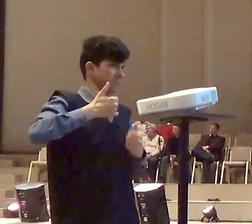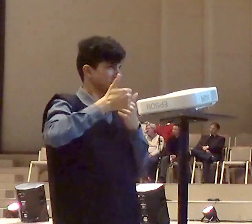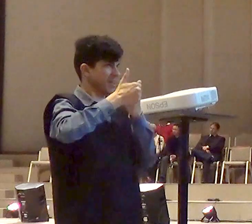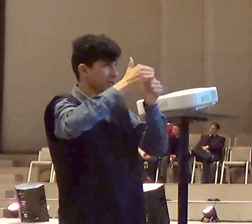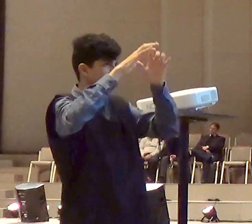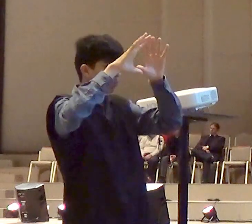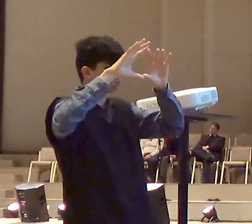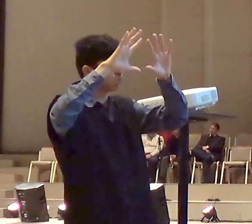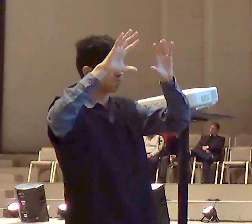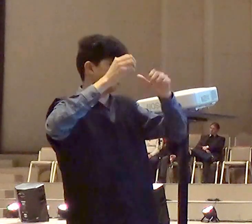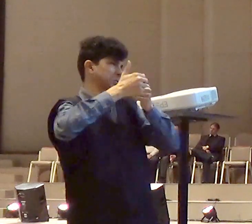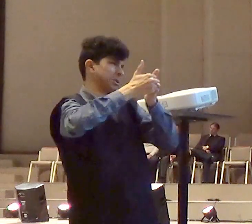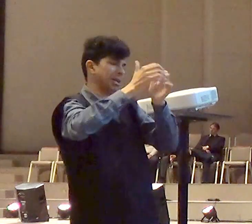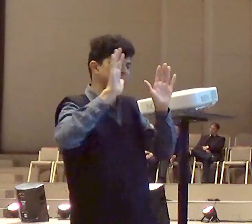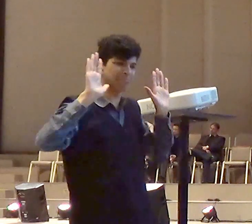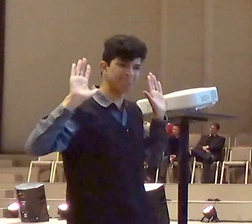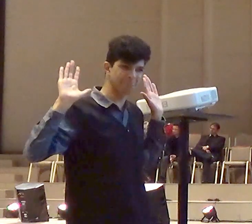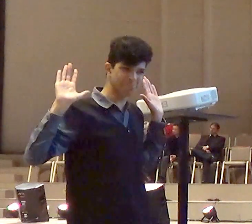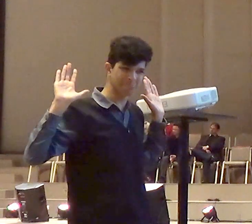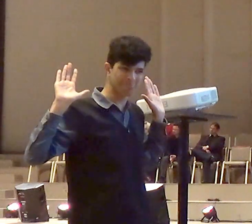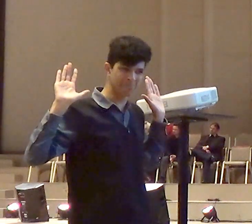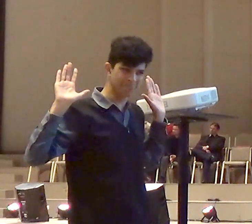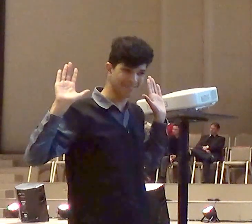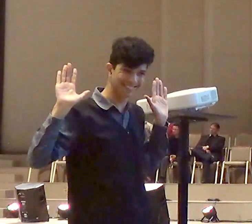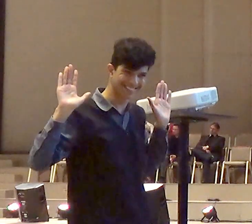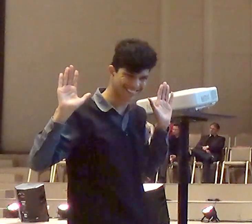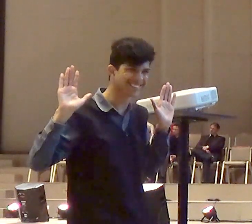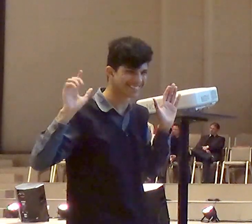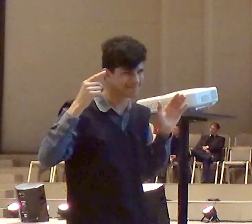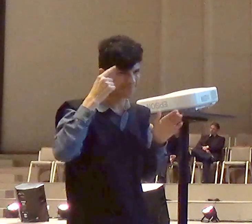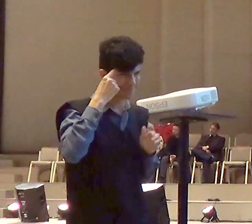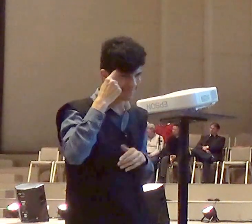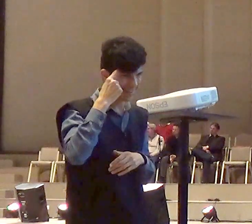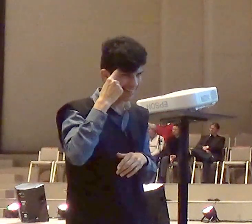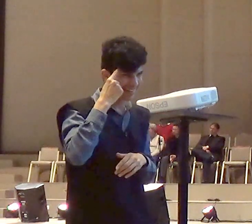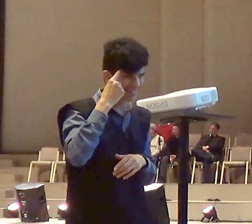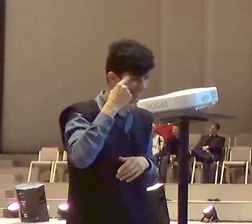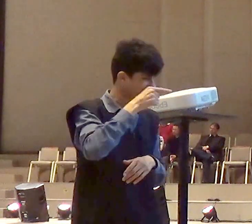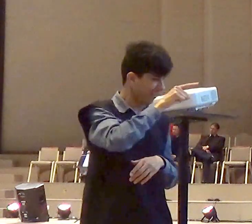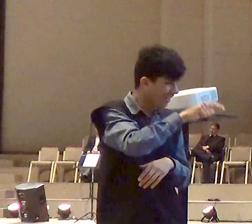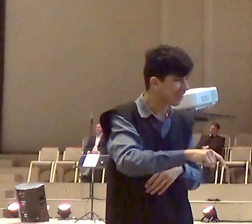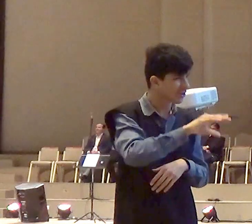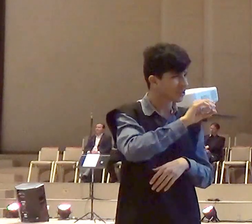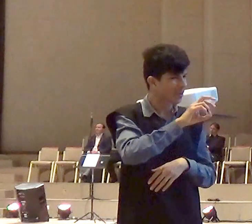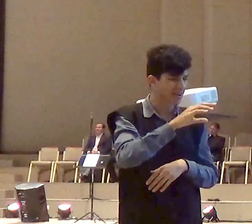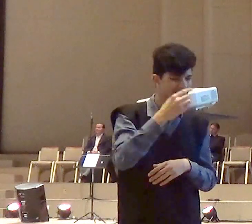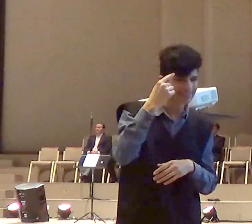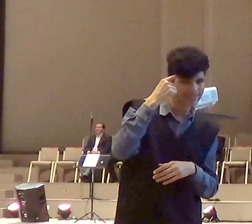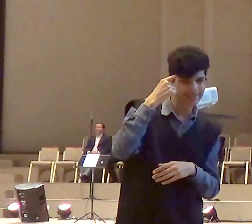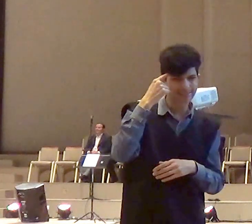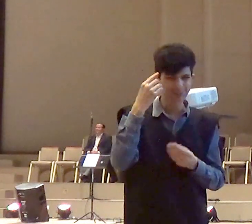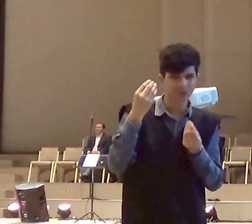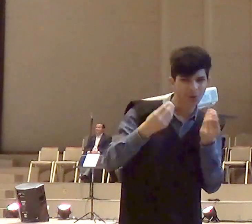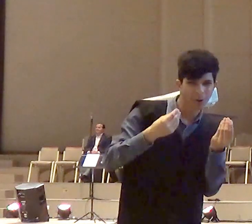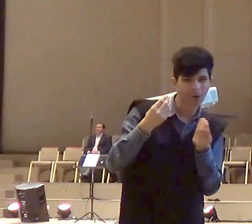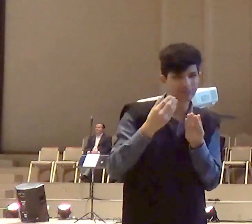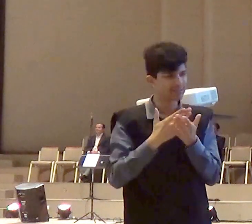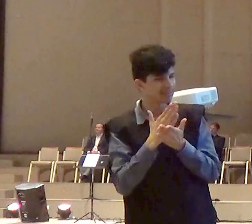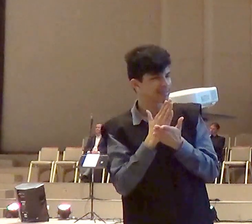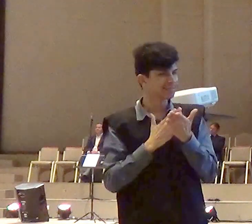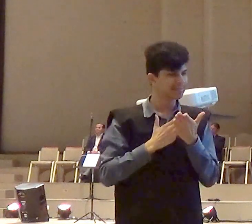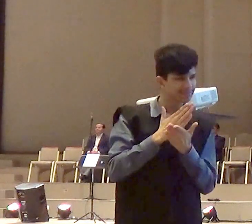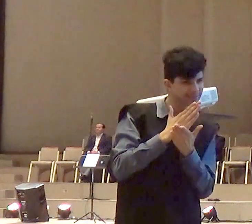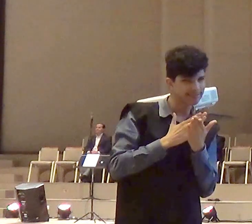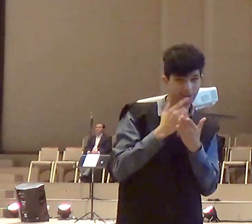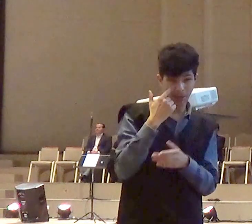não é verdade E aí você imagina essa coisa pegando e chega corar lá